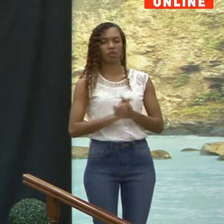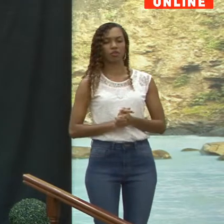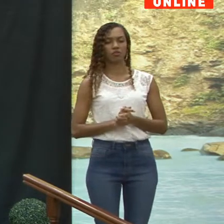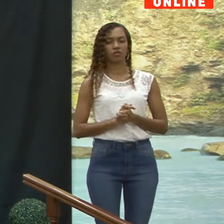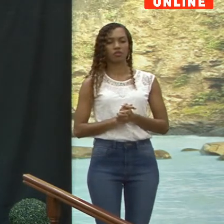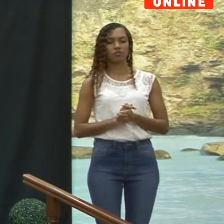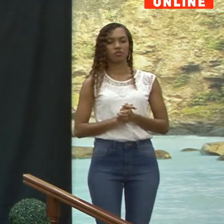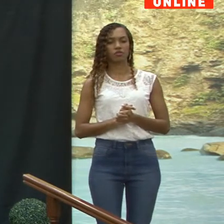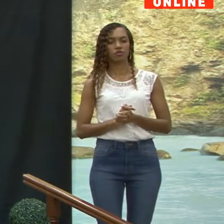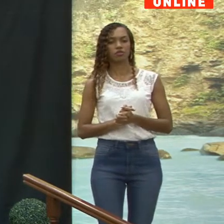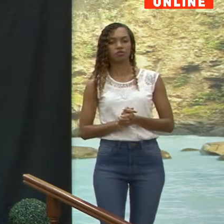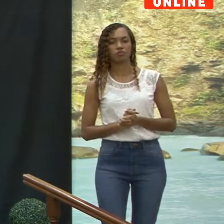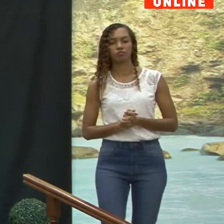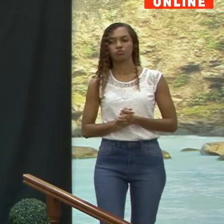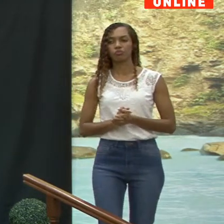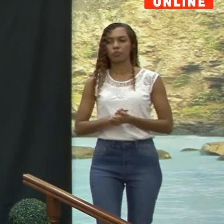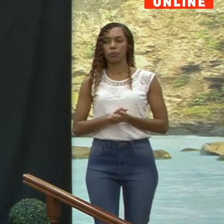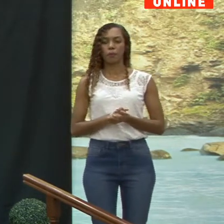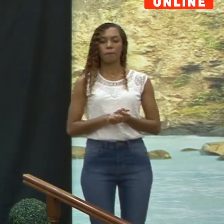vez.